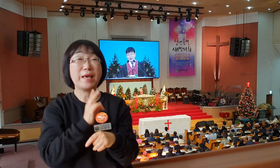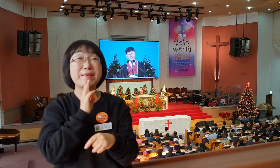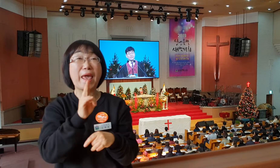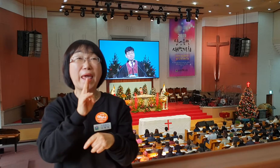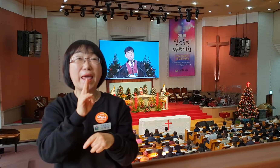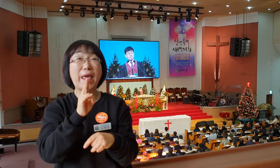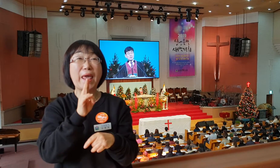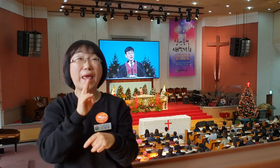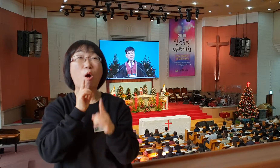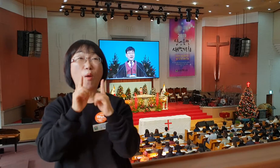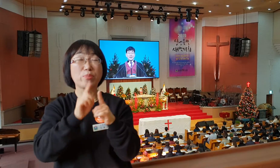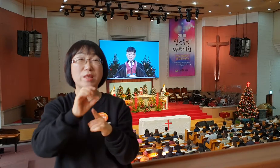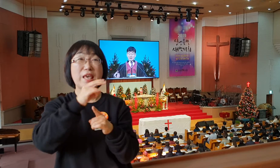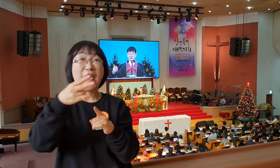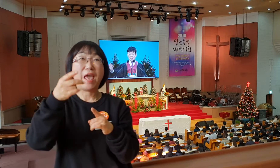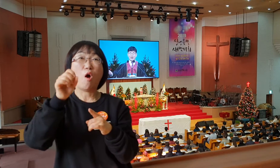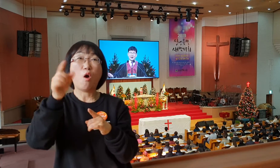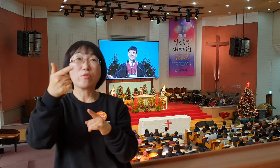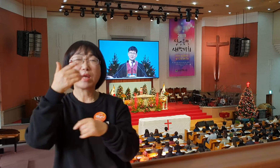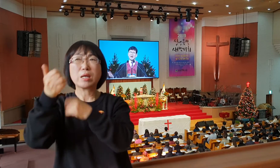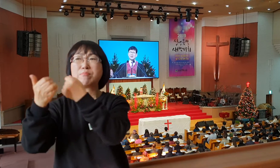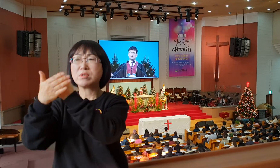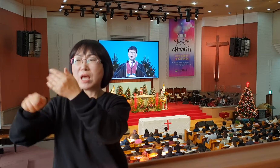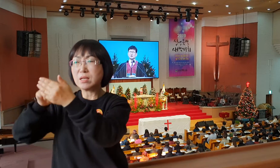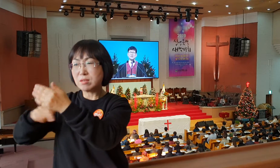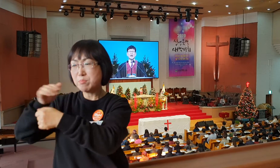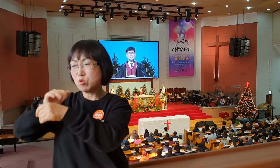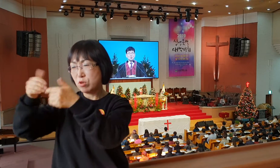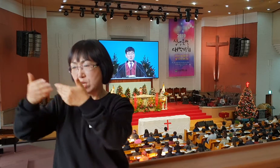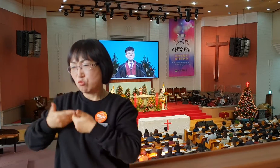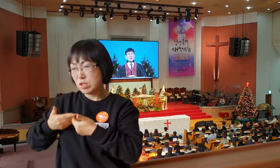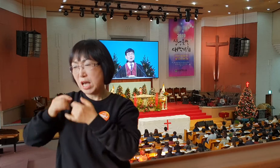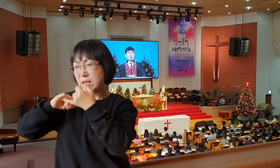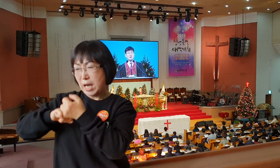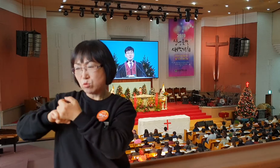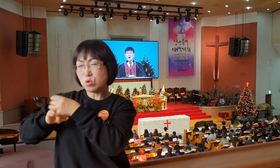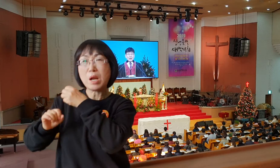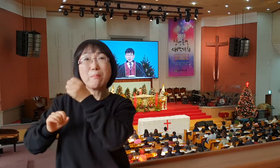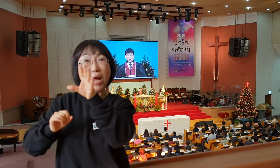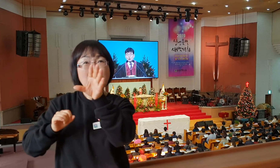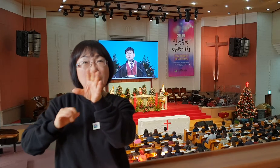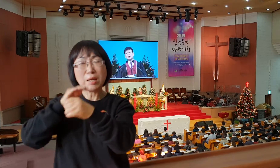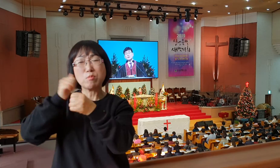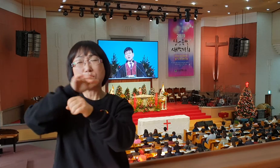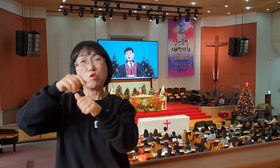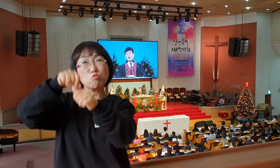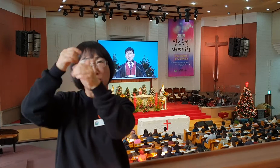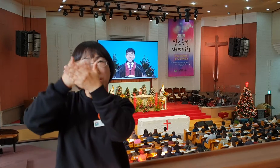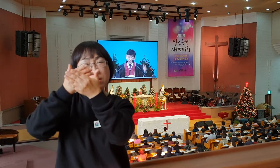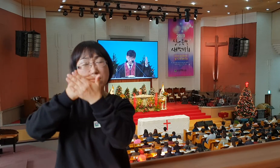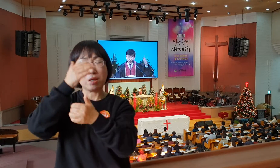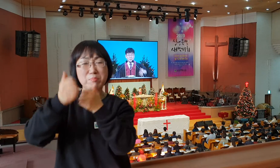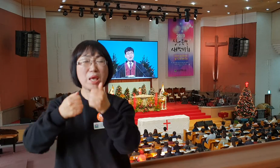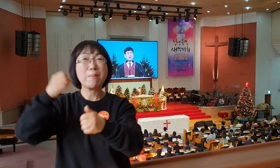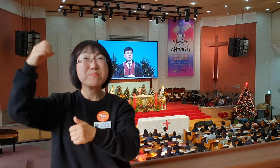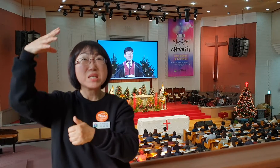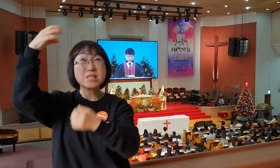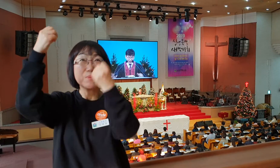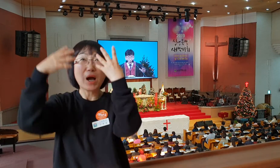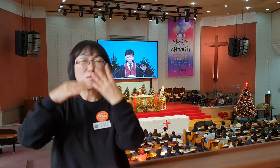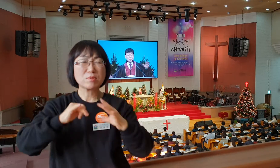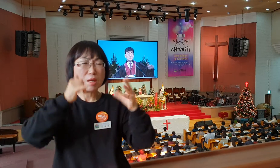이랍니다 예언이 하나님의 은혜 안에서 하나님이 우리에게 주신 약속들을 말하는 거예요 하나님이 우리를 구원하신다 하나님의 빛이